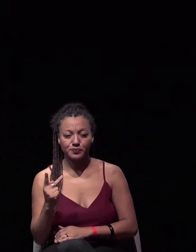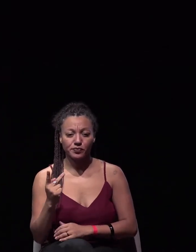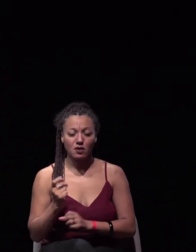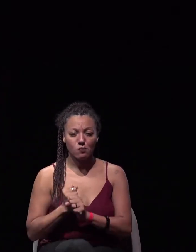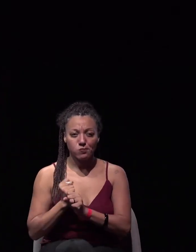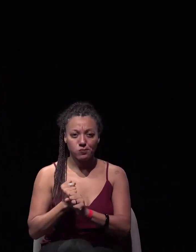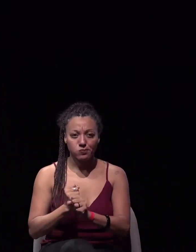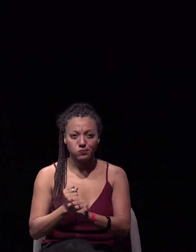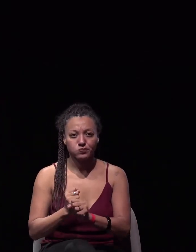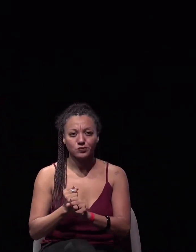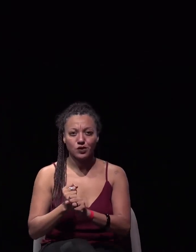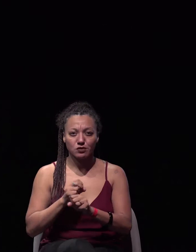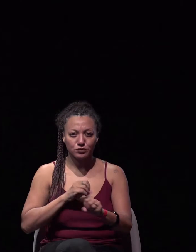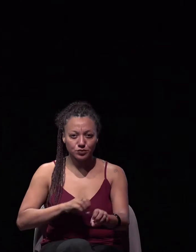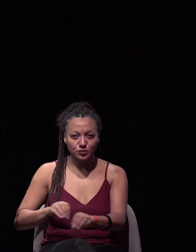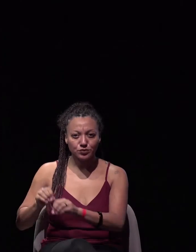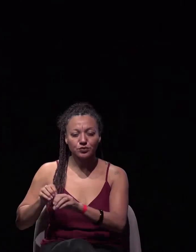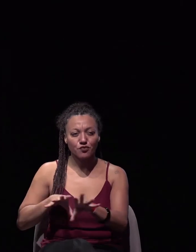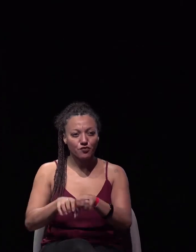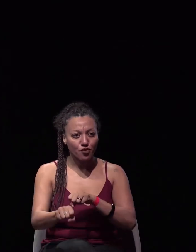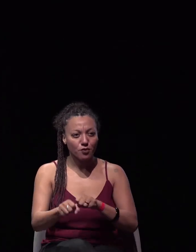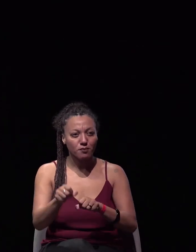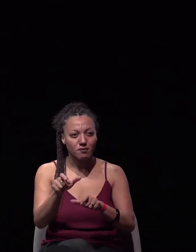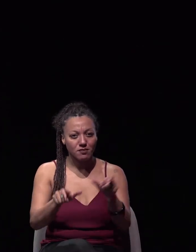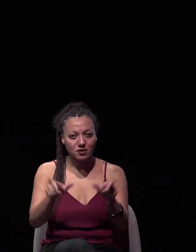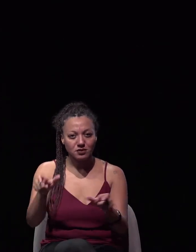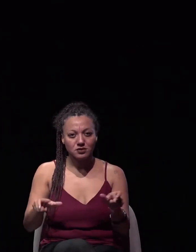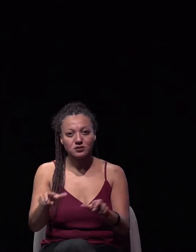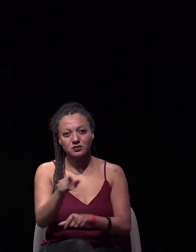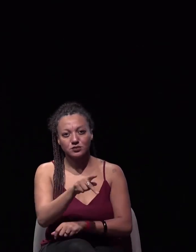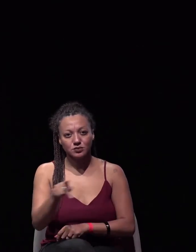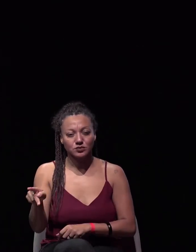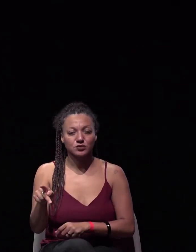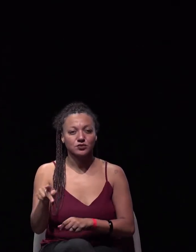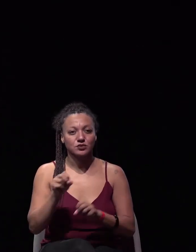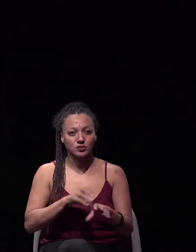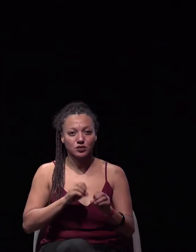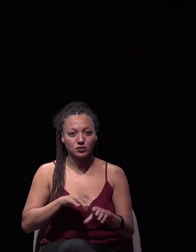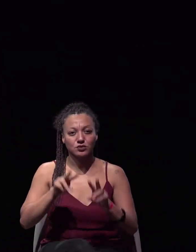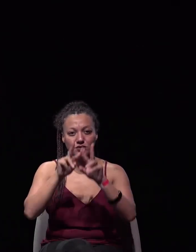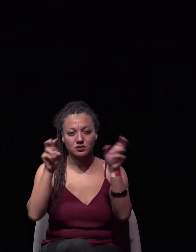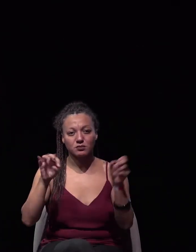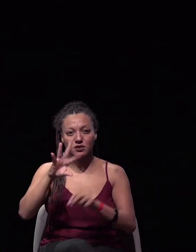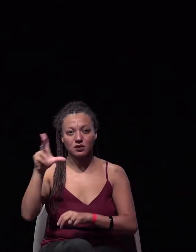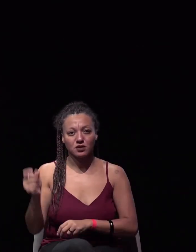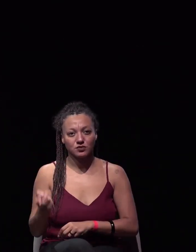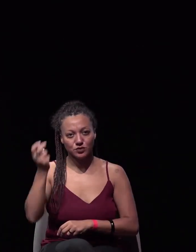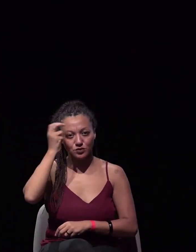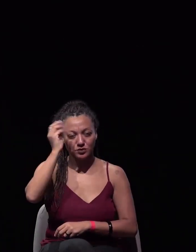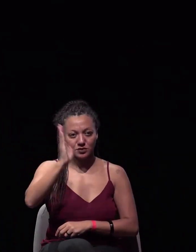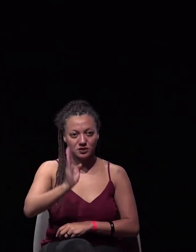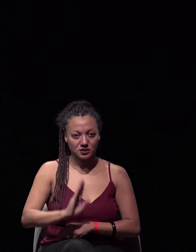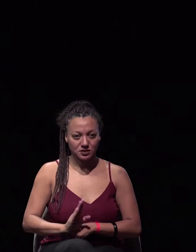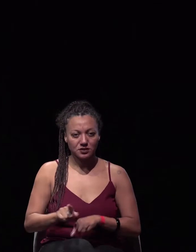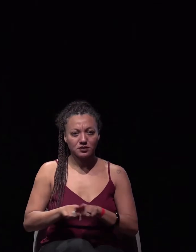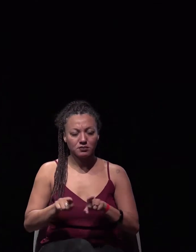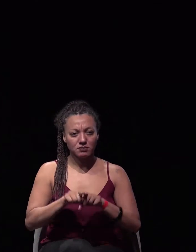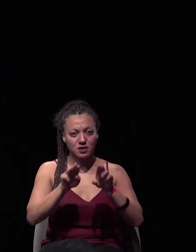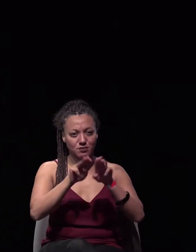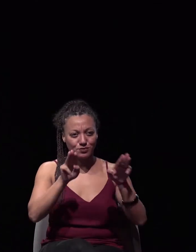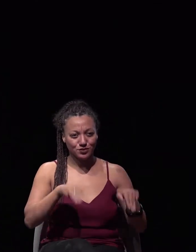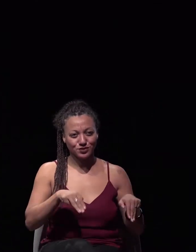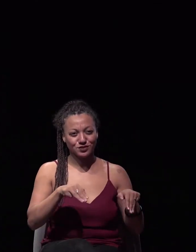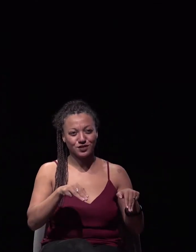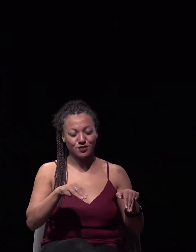cursos de formação de professores e educadores sobre arte e cultura afro-brasileira. Integrou a equipe de educadores do Museu Afro-Brasil por 2